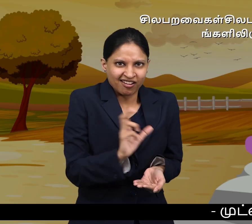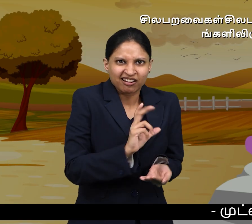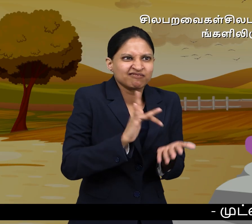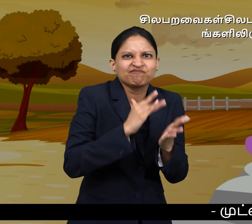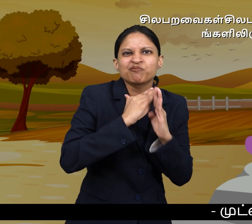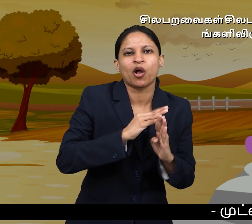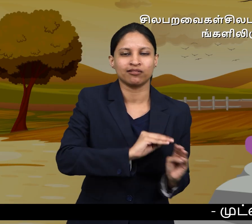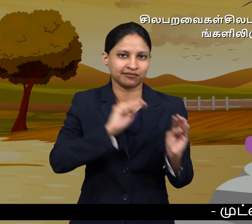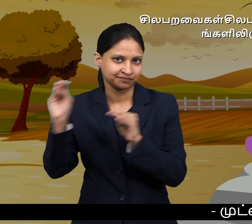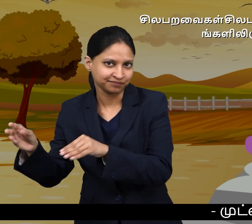முட்டையிடவும்,